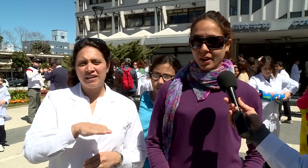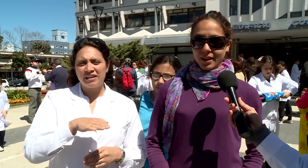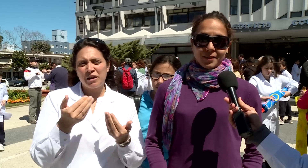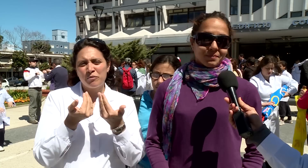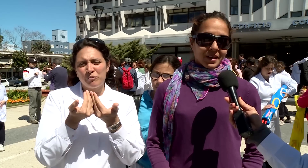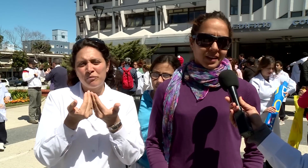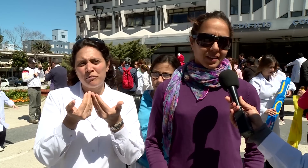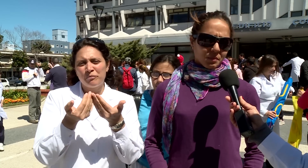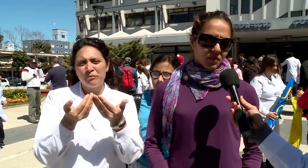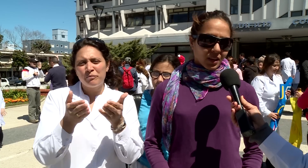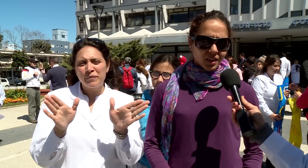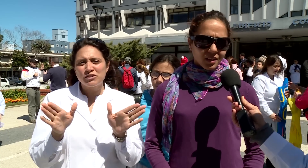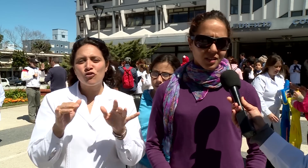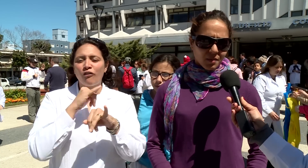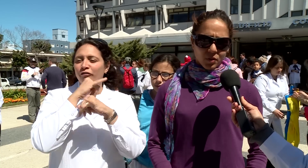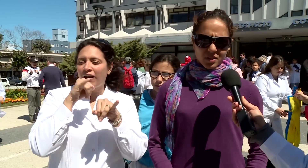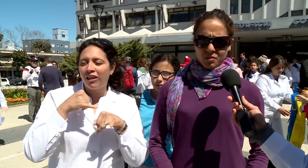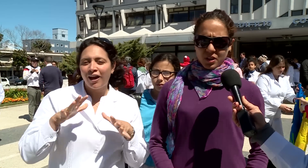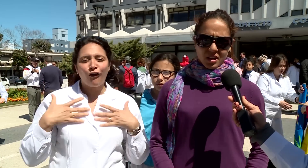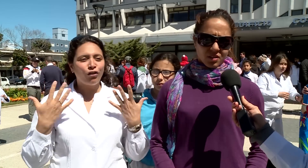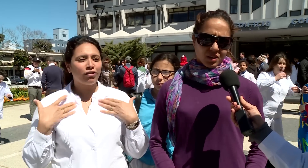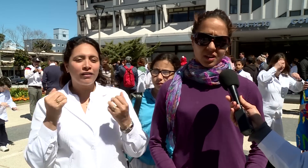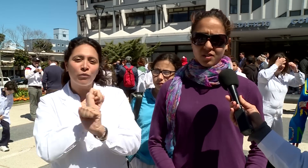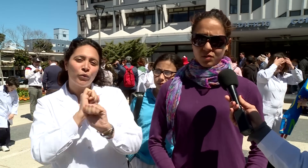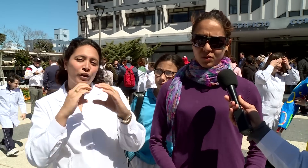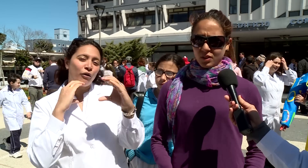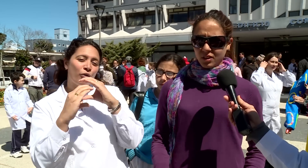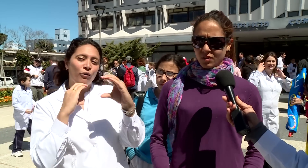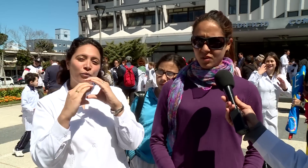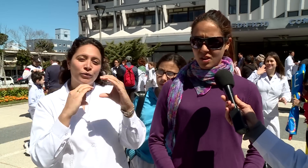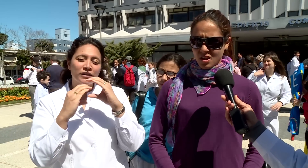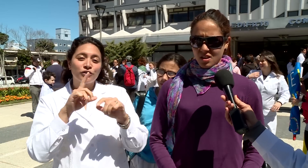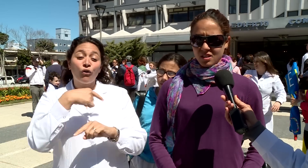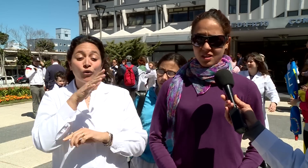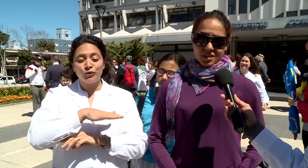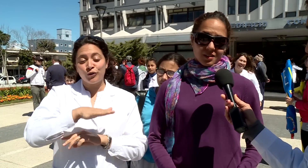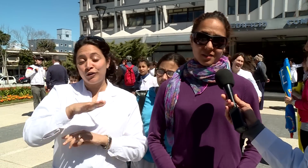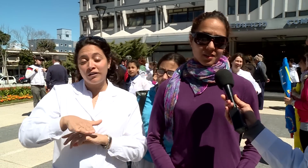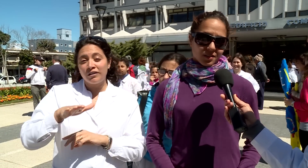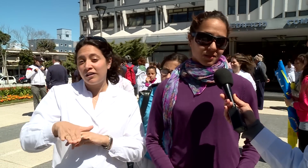Empezó a estar más feliz, a poderse comunicar con otros niños